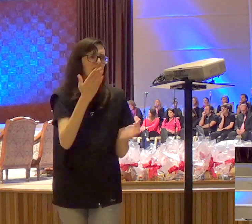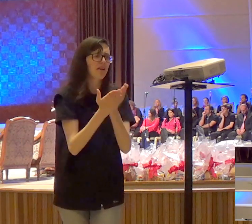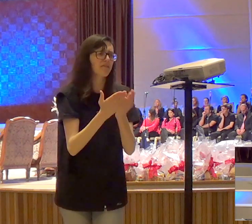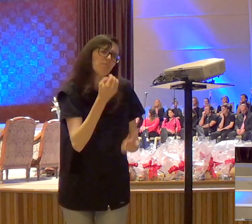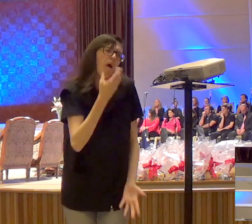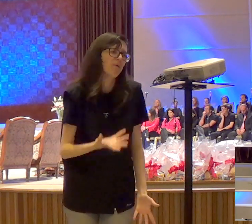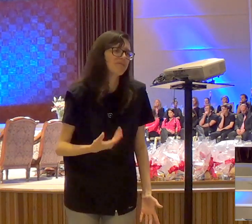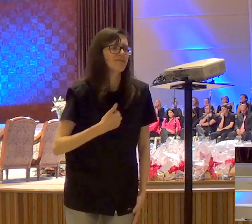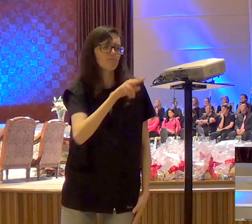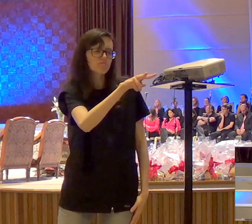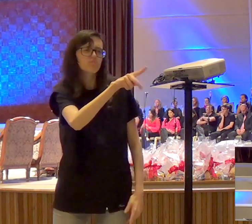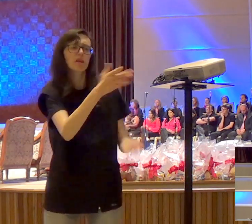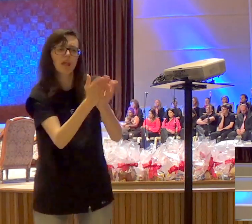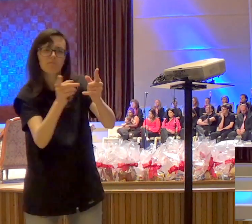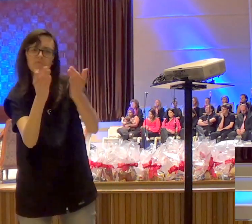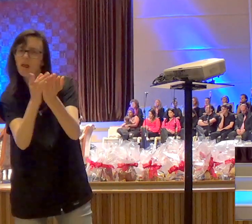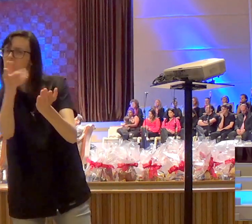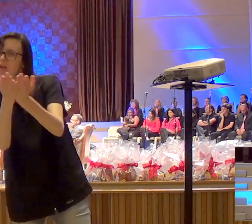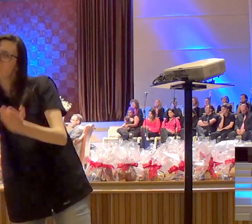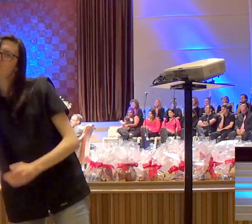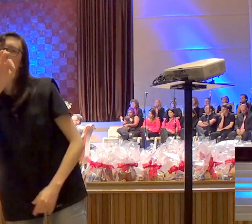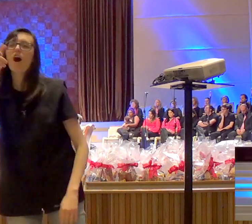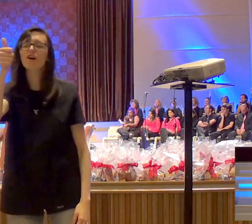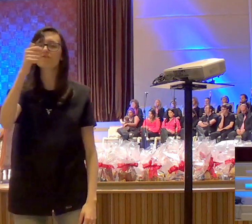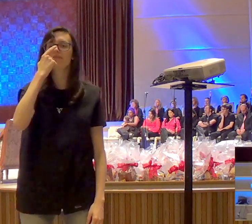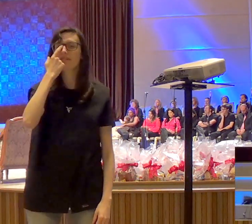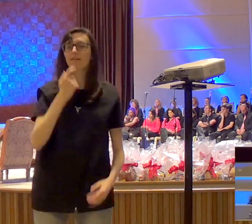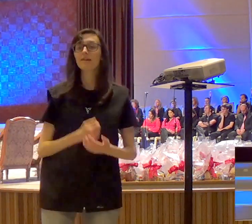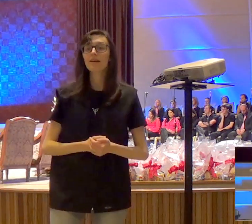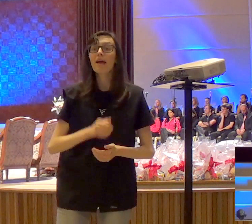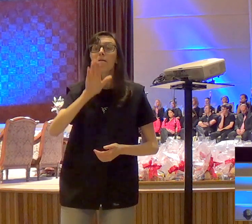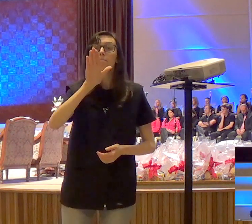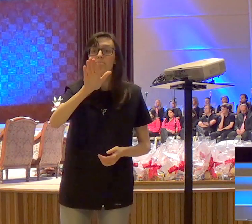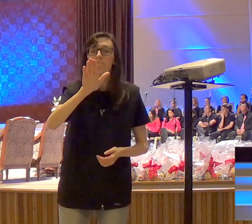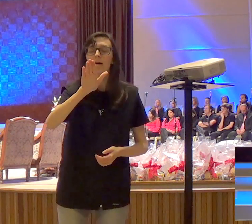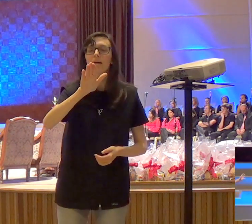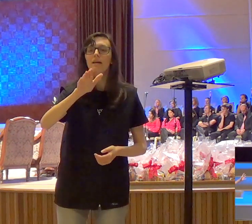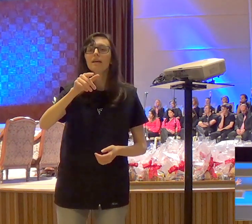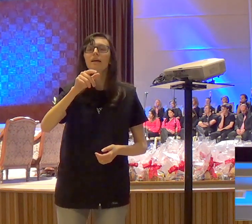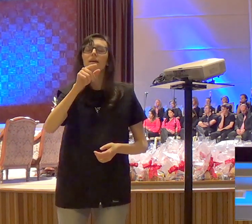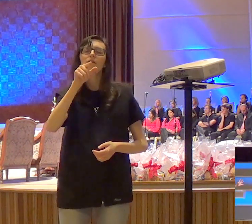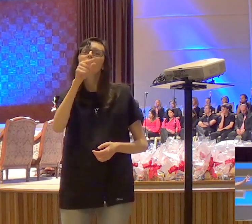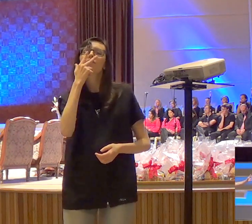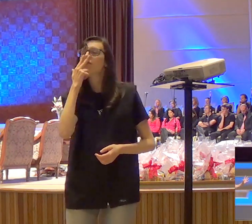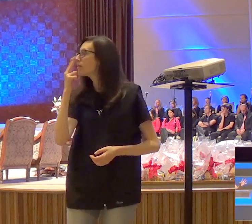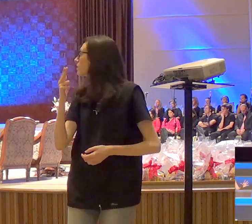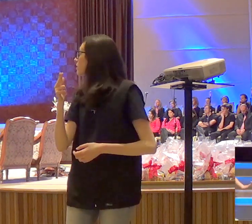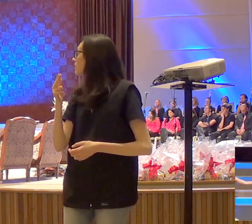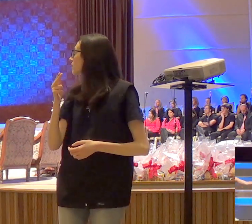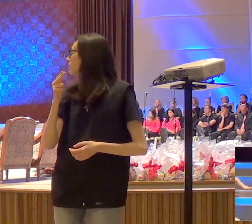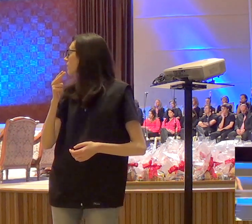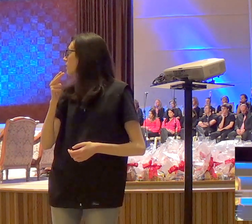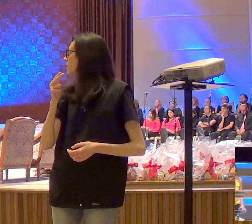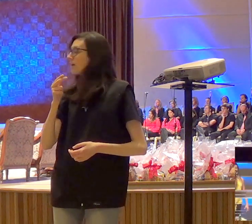cristãos. So maybe you're like, tell me when to stop. Aonde vocês acham que ela tem que parar? Para vocês, onde vocês